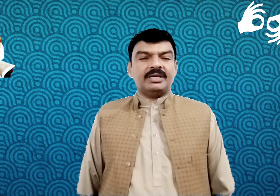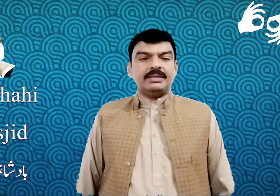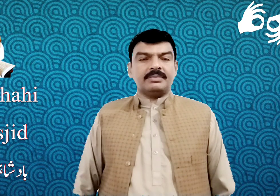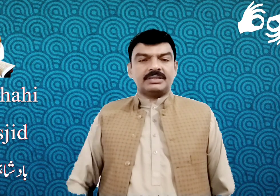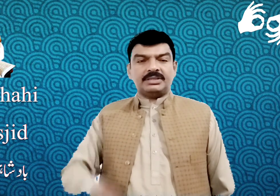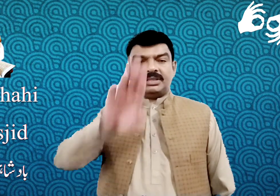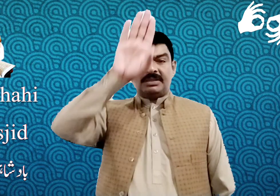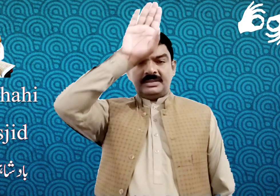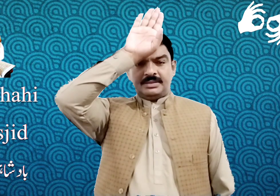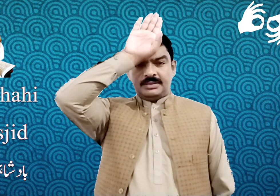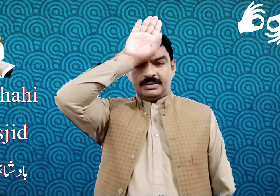बादशाही मस्जिद